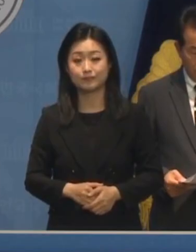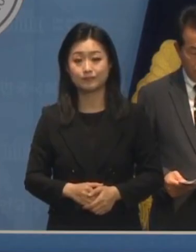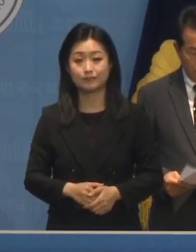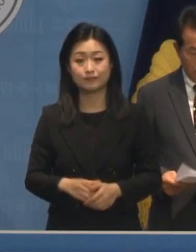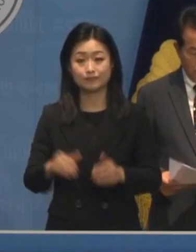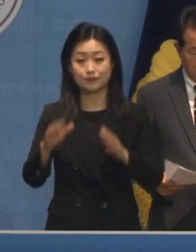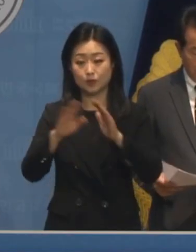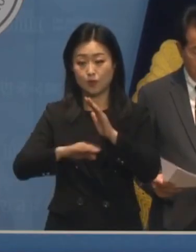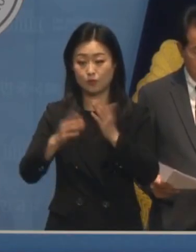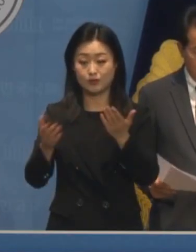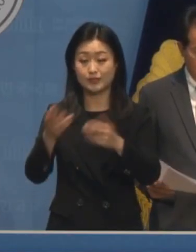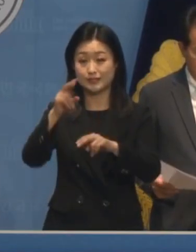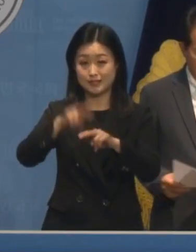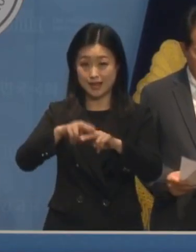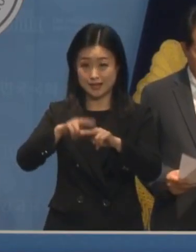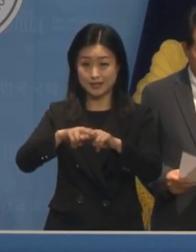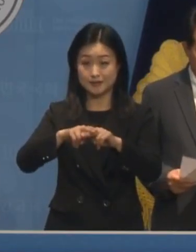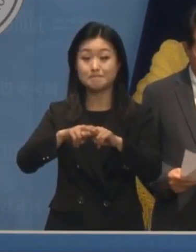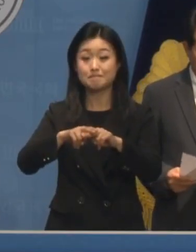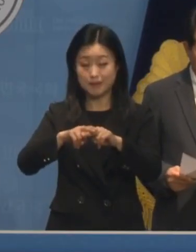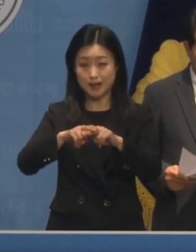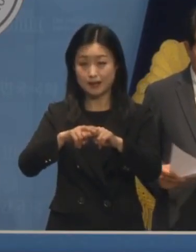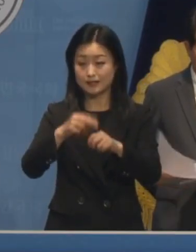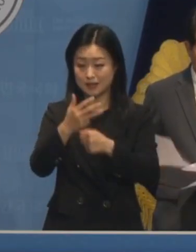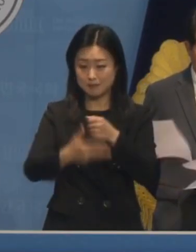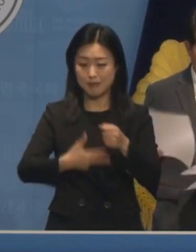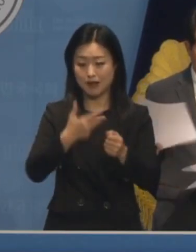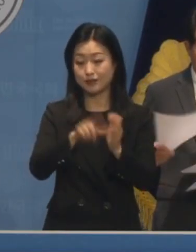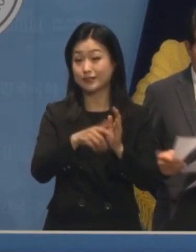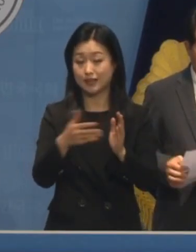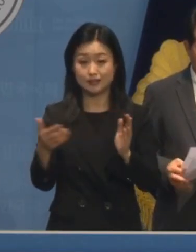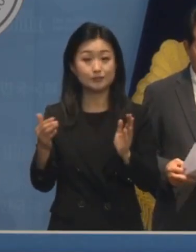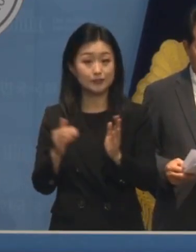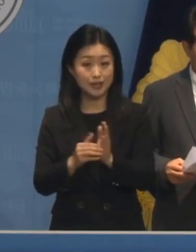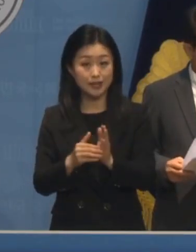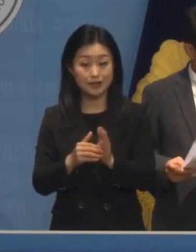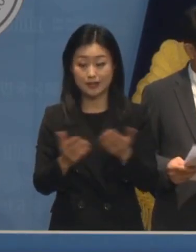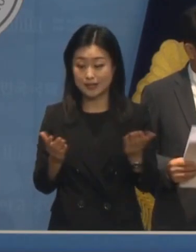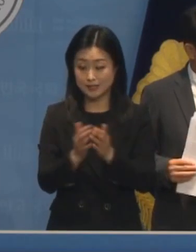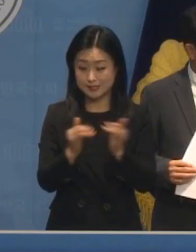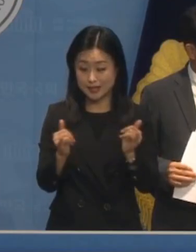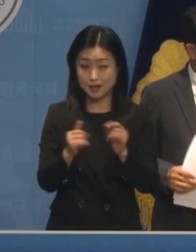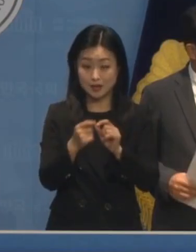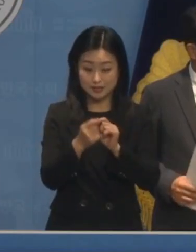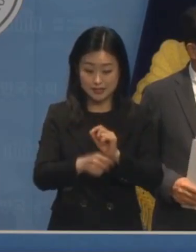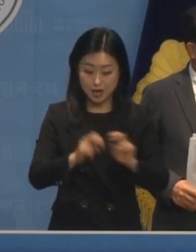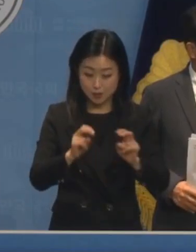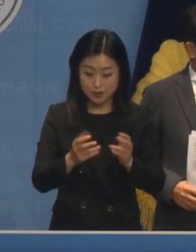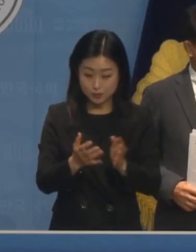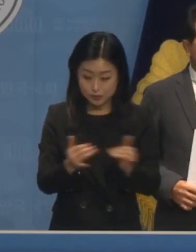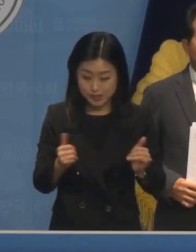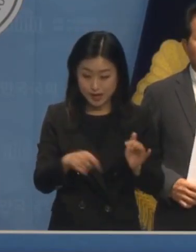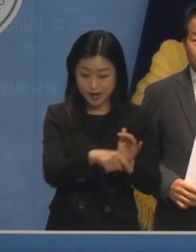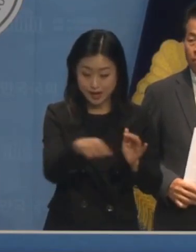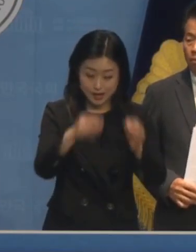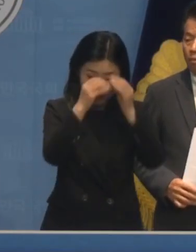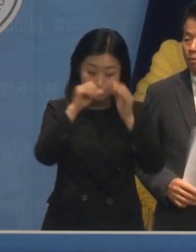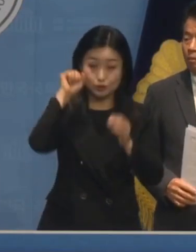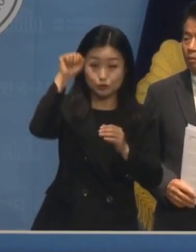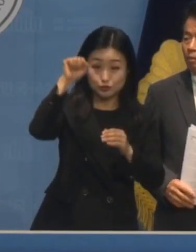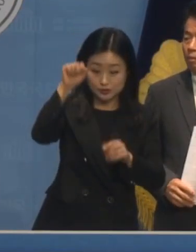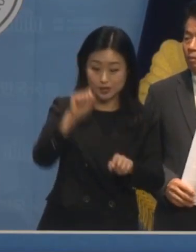전항 정책이 8년이 지난 지금도 인천공항에서 일하고 있는 자회사 노동자들의 투쟁을